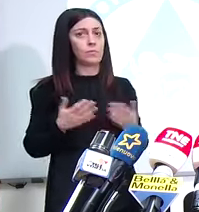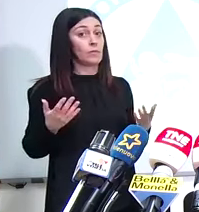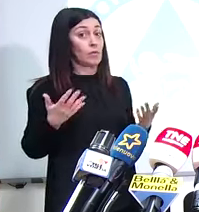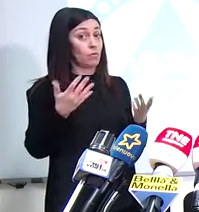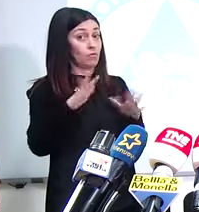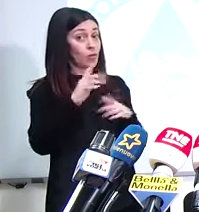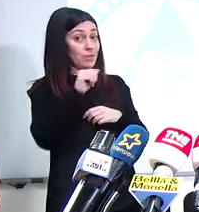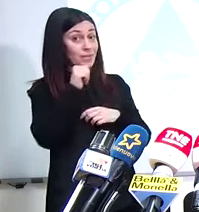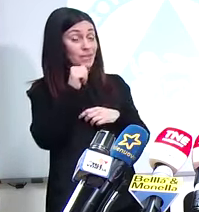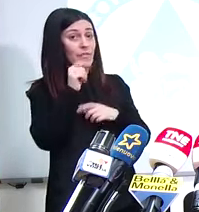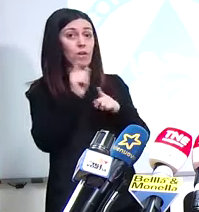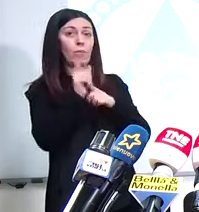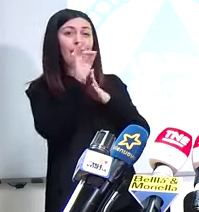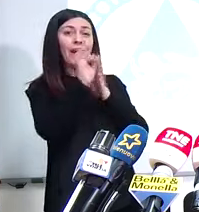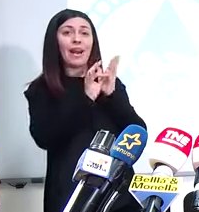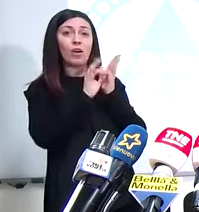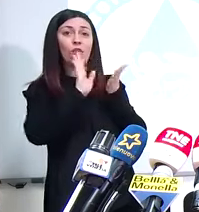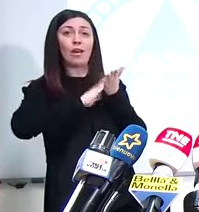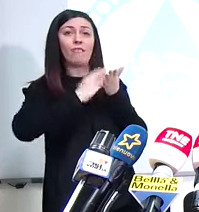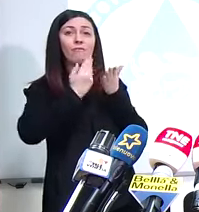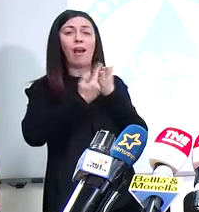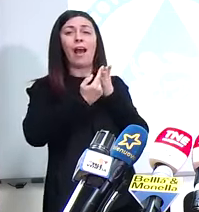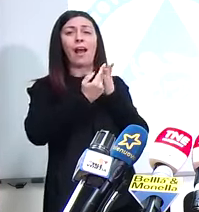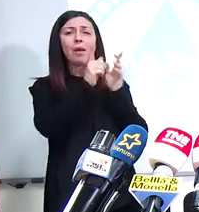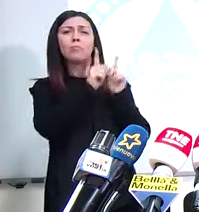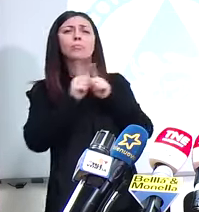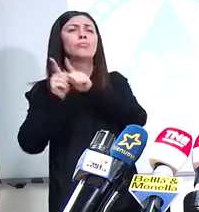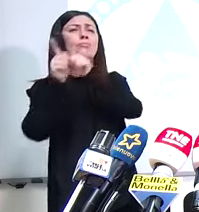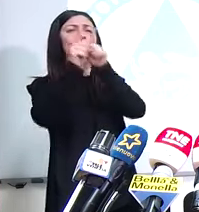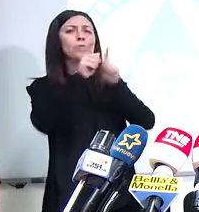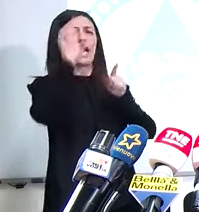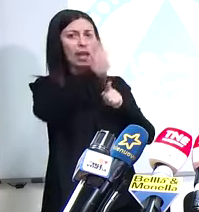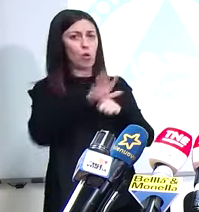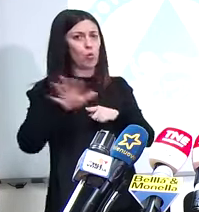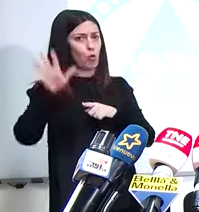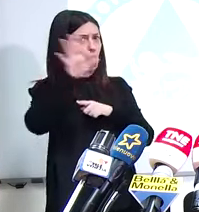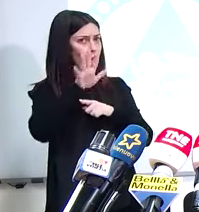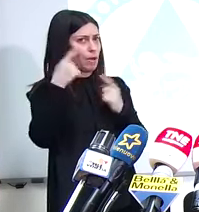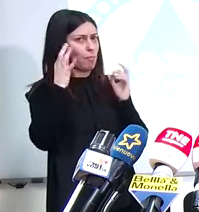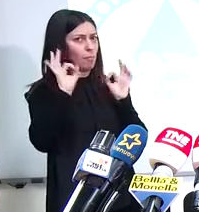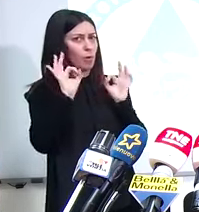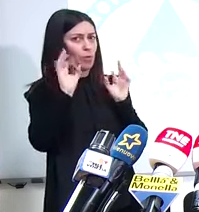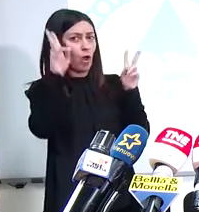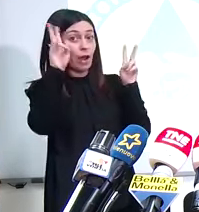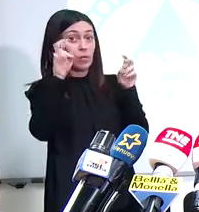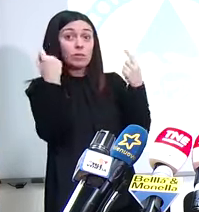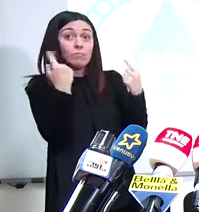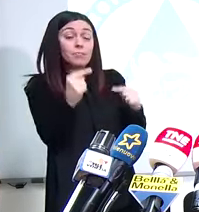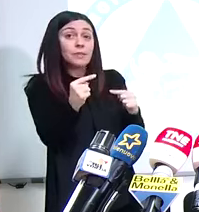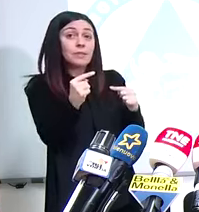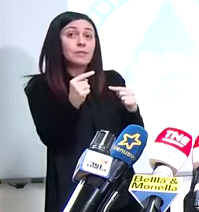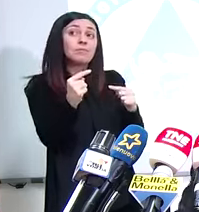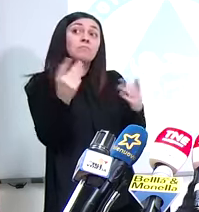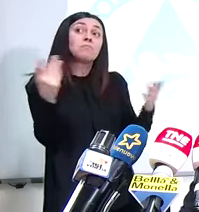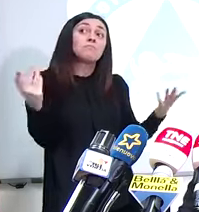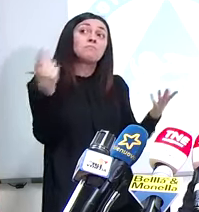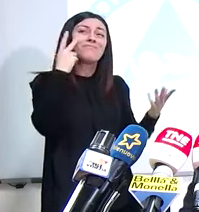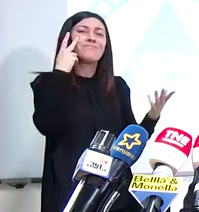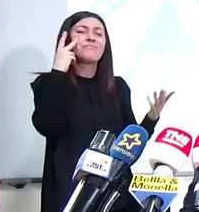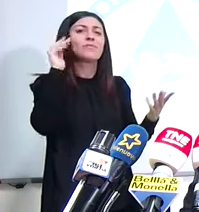comuni a livello non so a livello europeo a livello anche internazionale su questo aspetto proprio nelle prospettive che si stanno creando